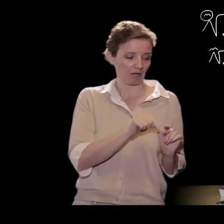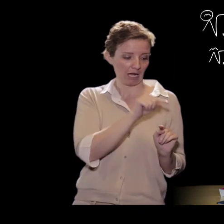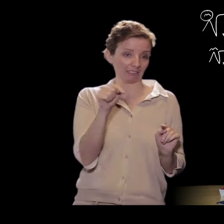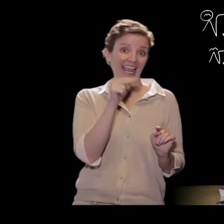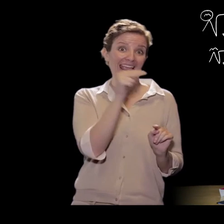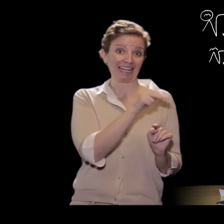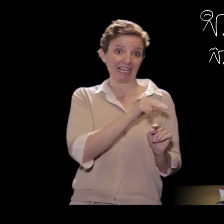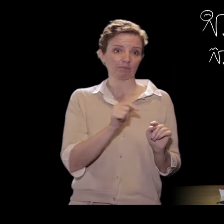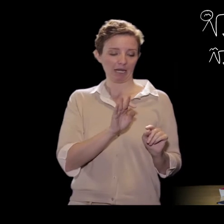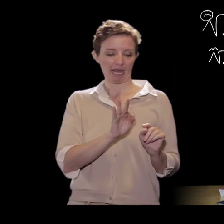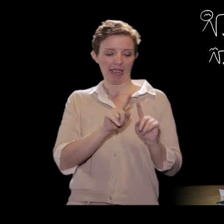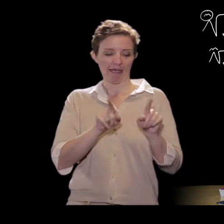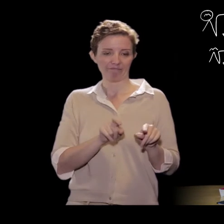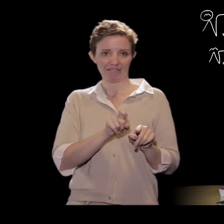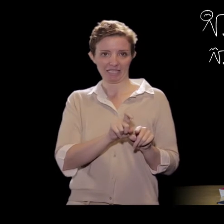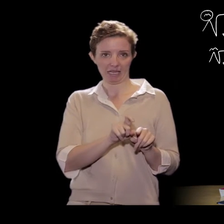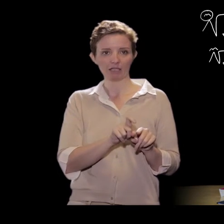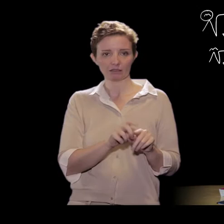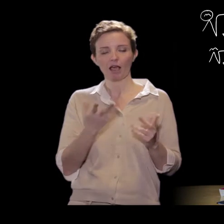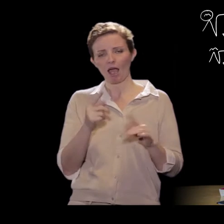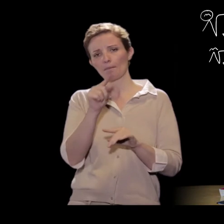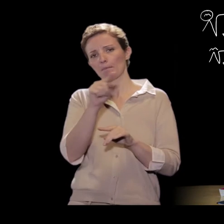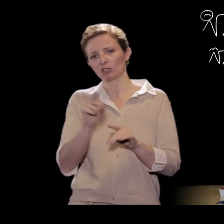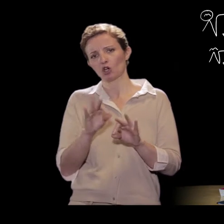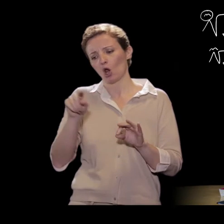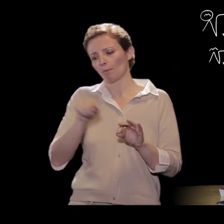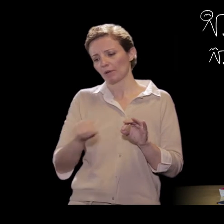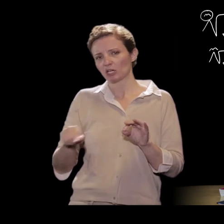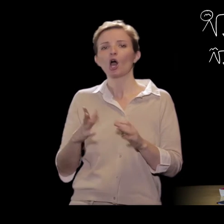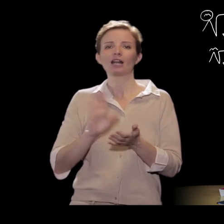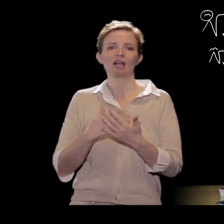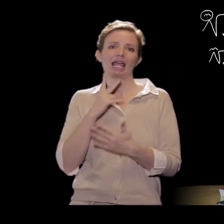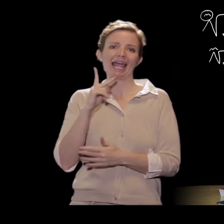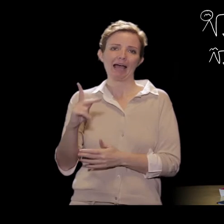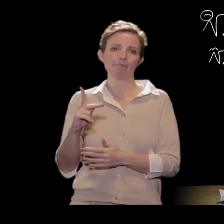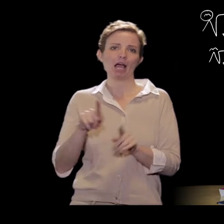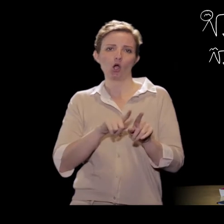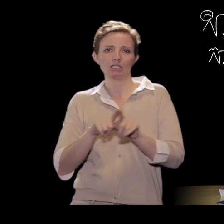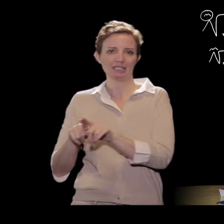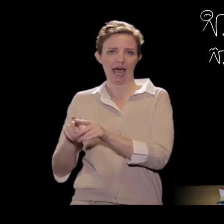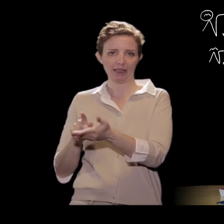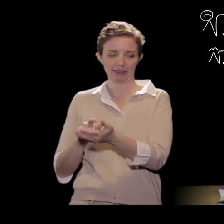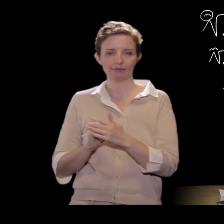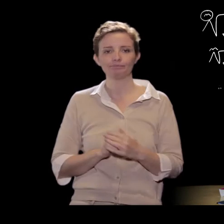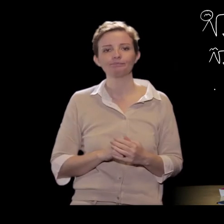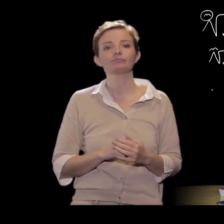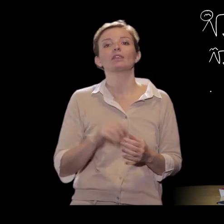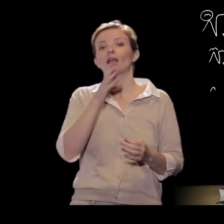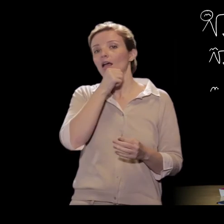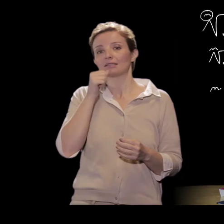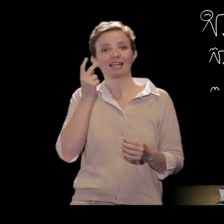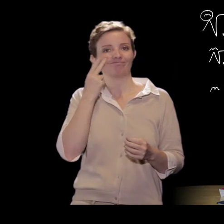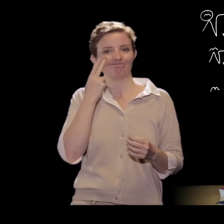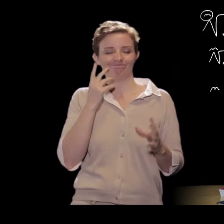FX risulta essere maggiore o minore del nostro valore k come abbiamo detto Dobbiamo distinguere il caso in cui